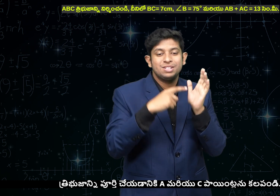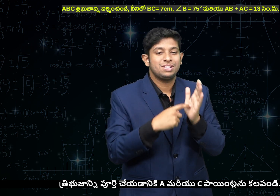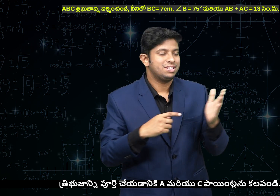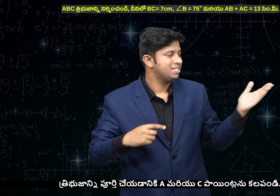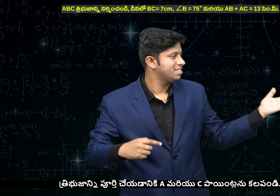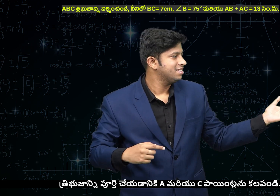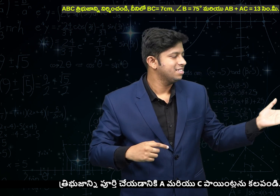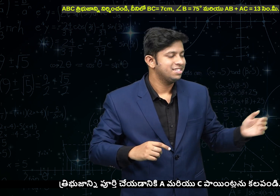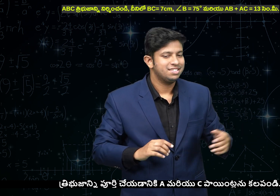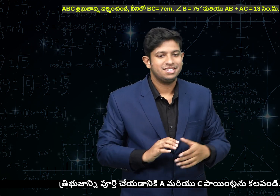సి పాయింట్లను కలపండి.